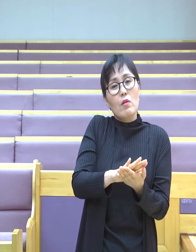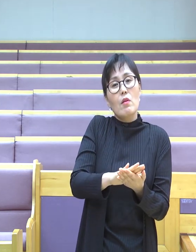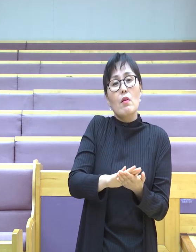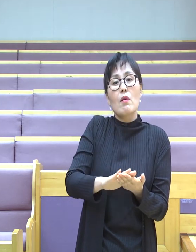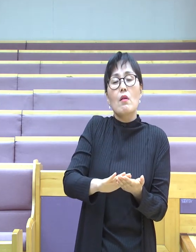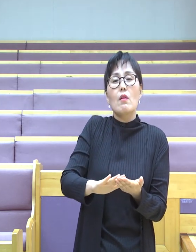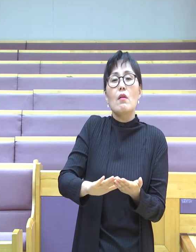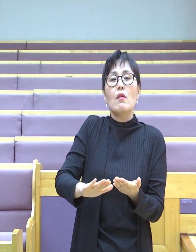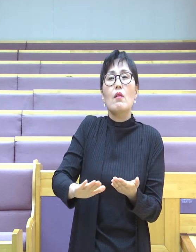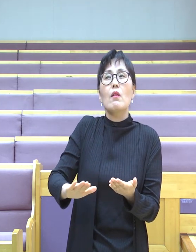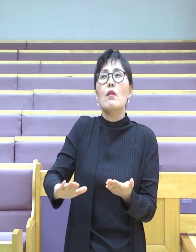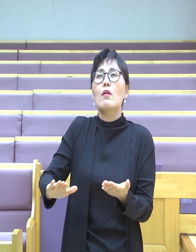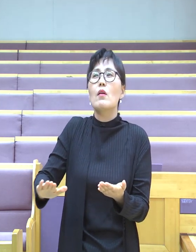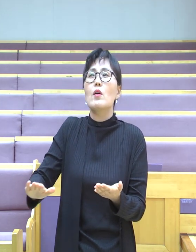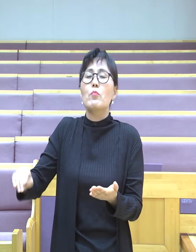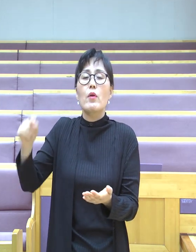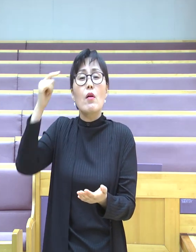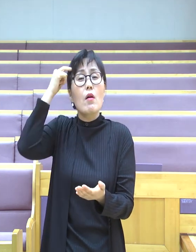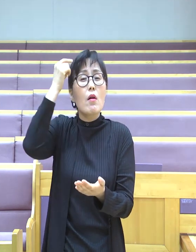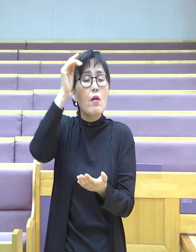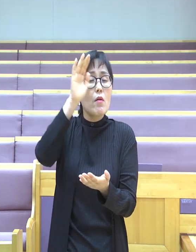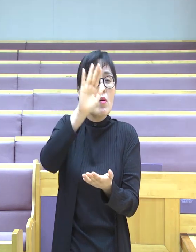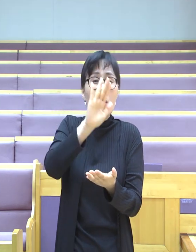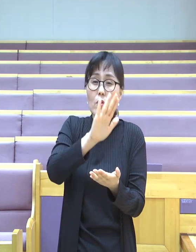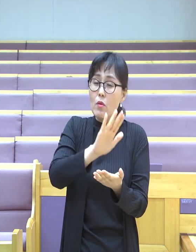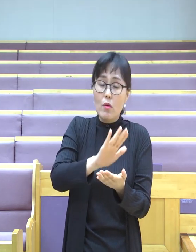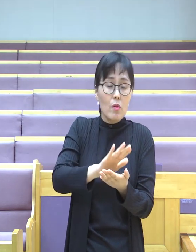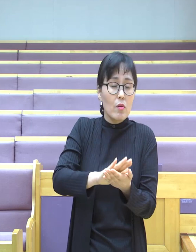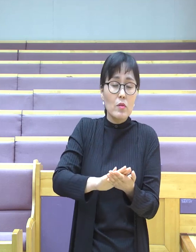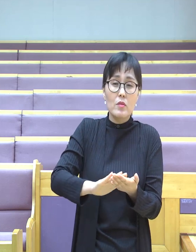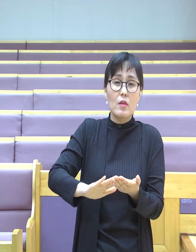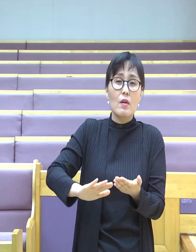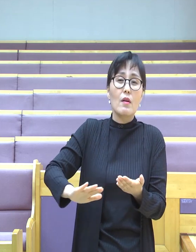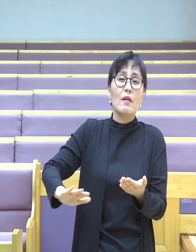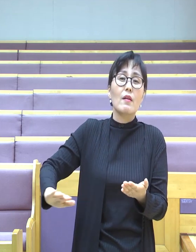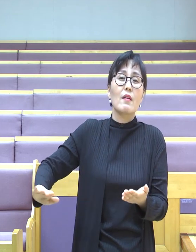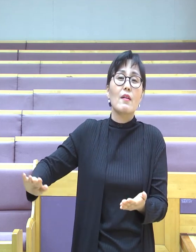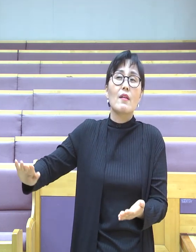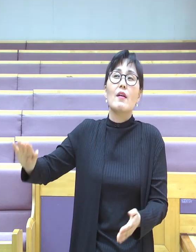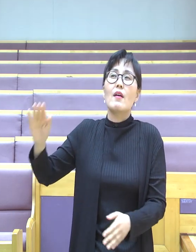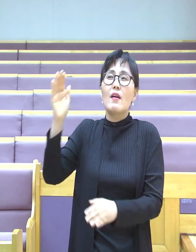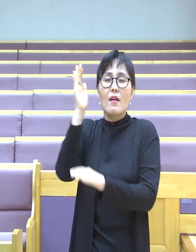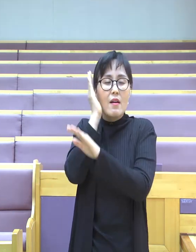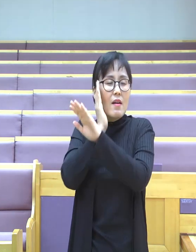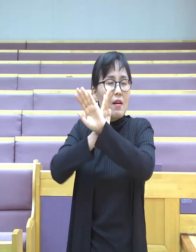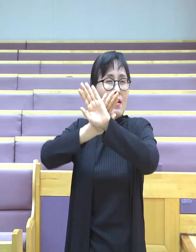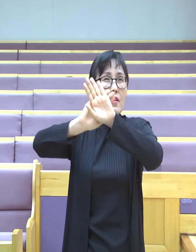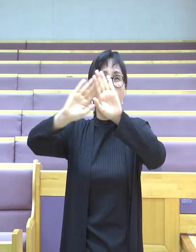평화로다.